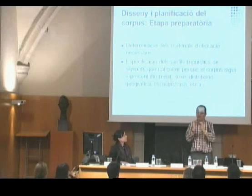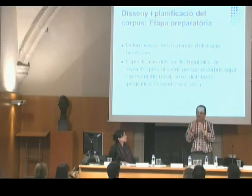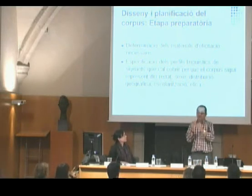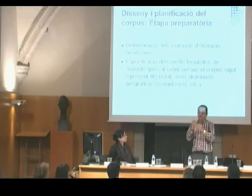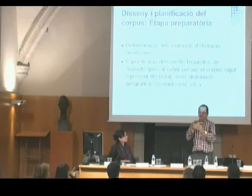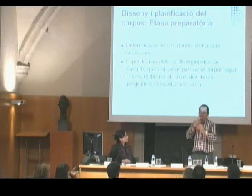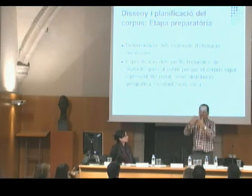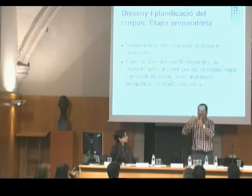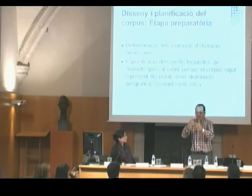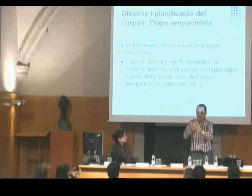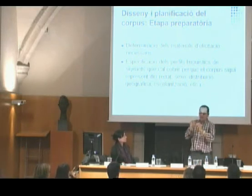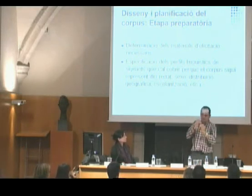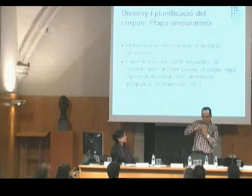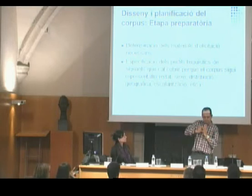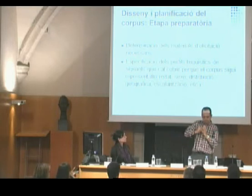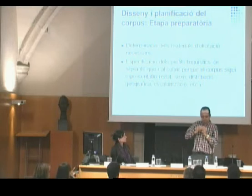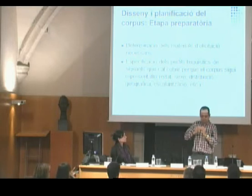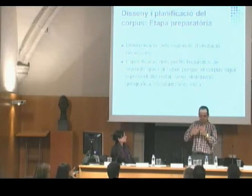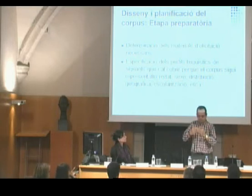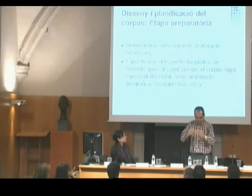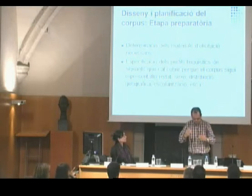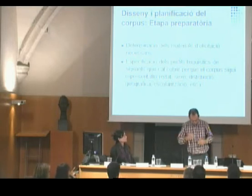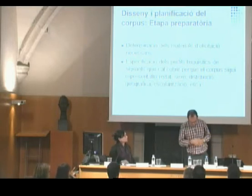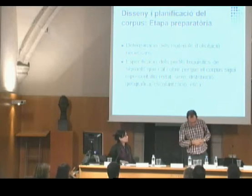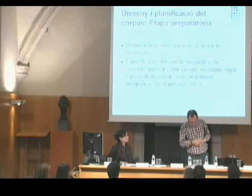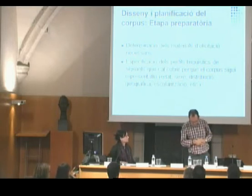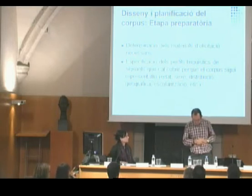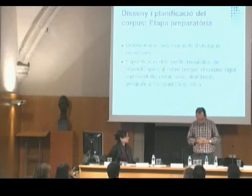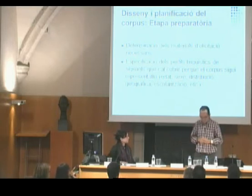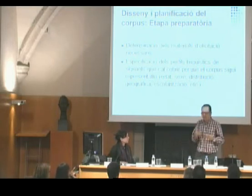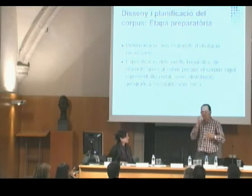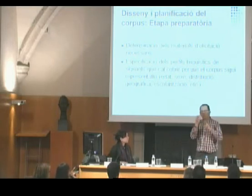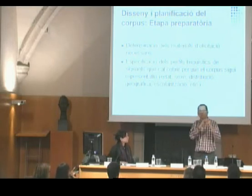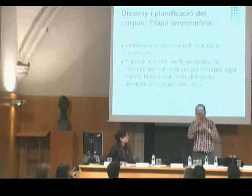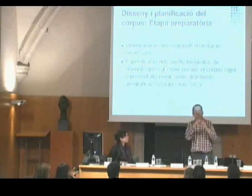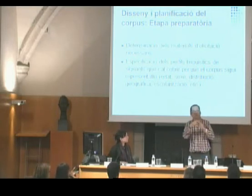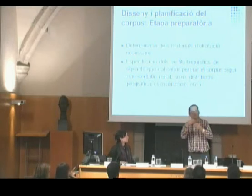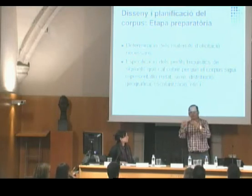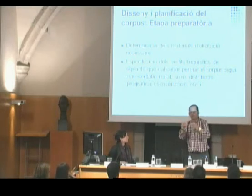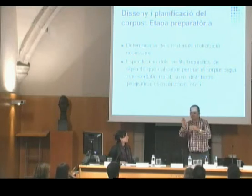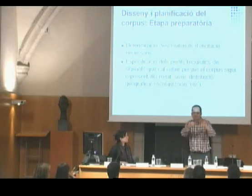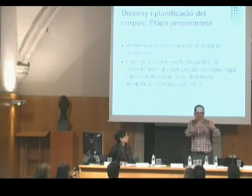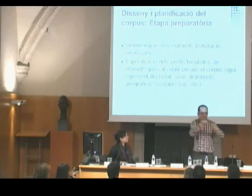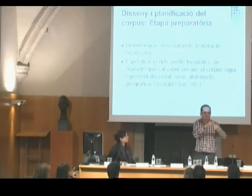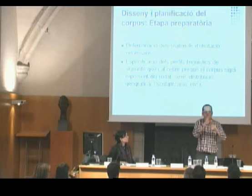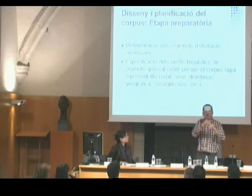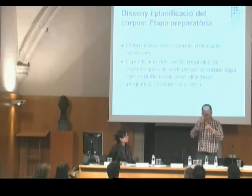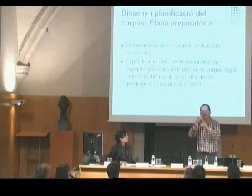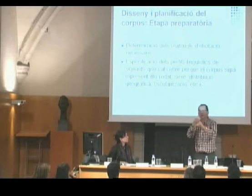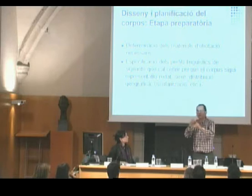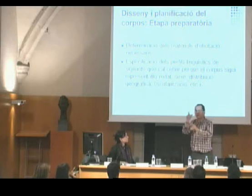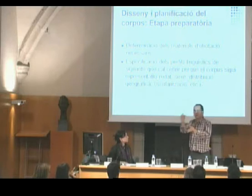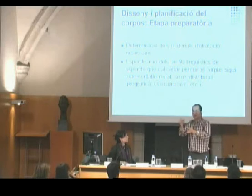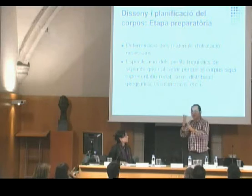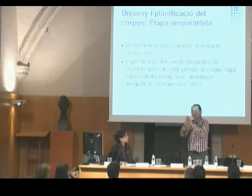En primer lloc, hi ha l'etapa preparatòria, que consistirà en determinar com elaborarem el corpus. Primer